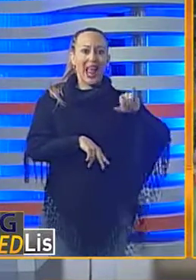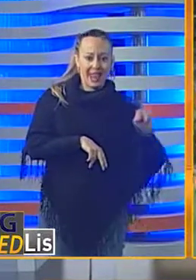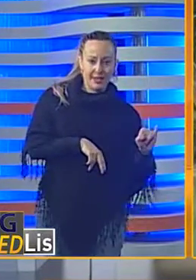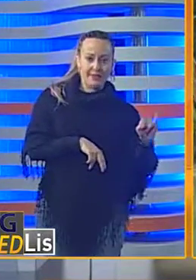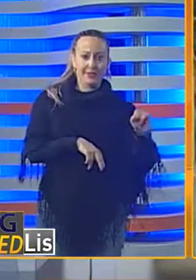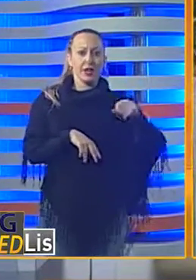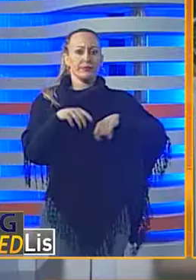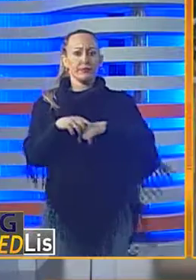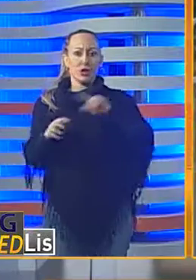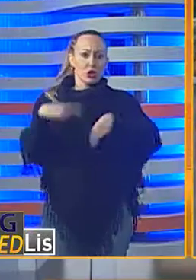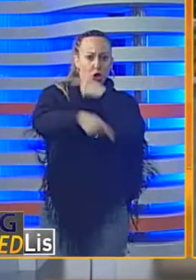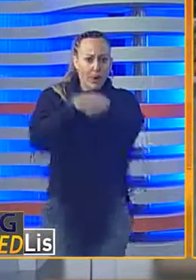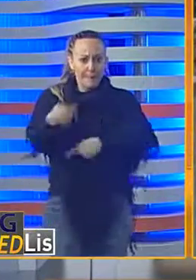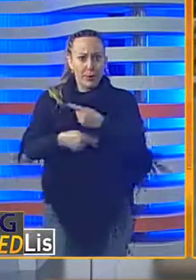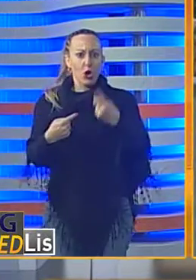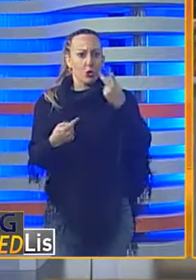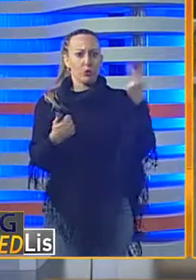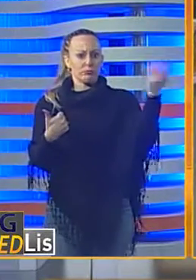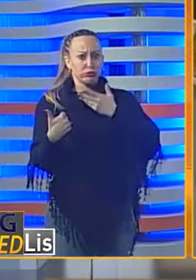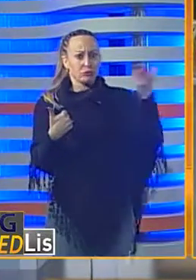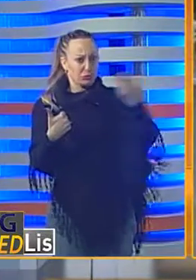squalifica rientrerà a Coronado.